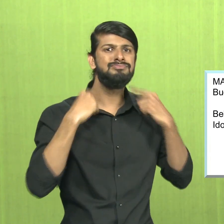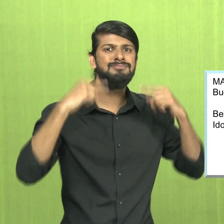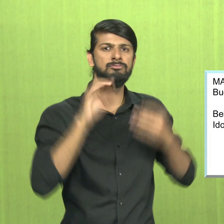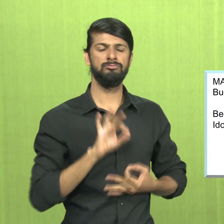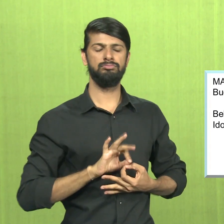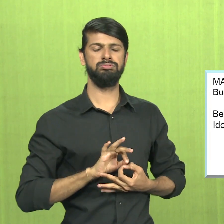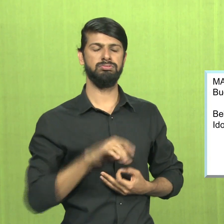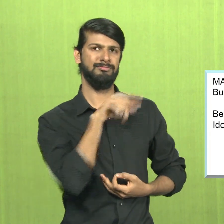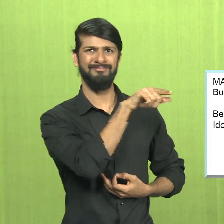हुआ था